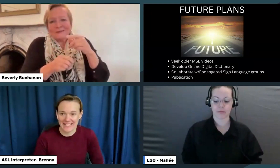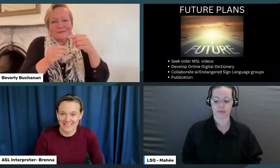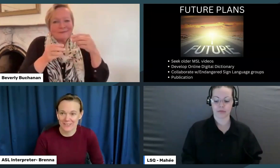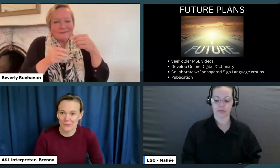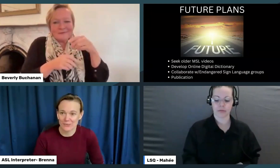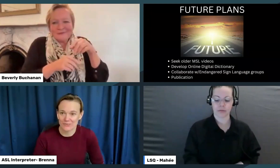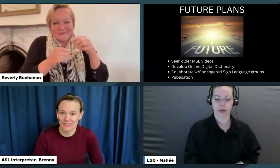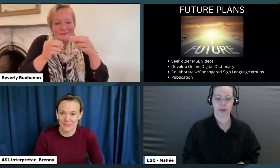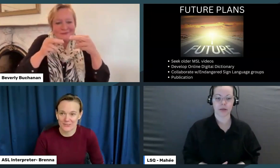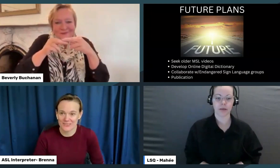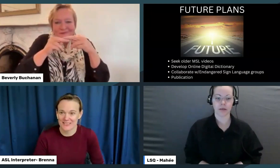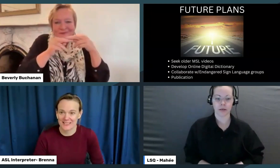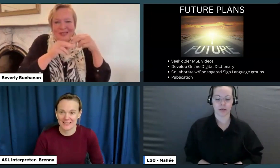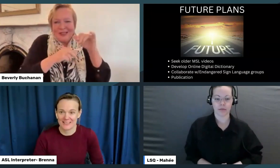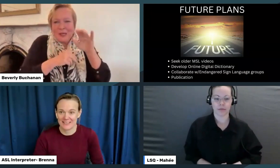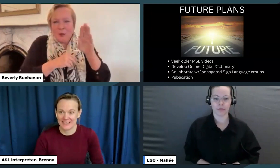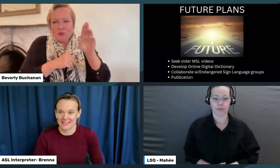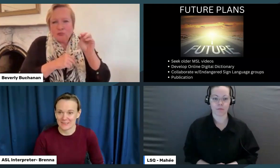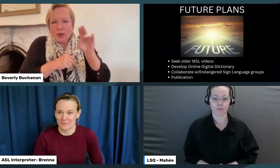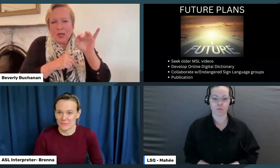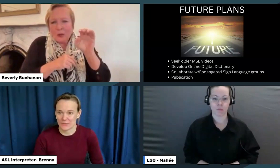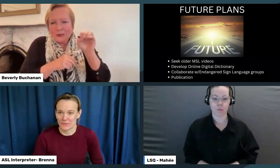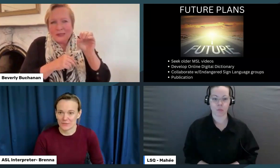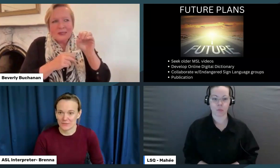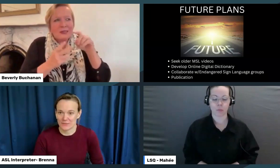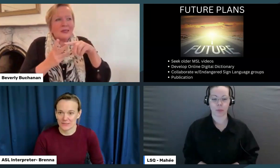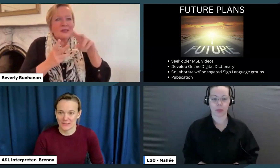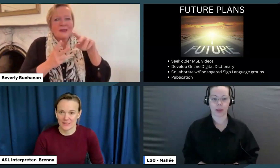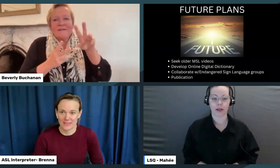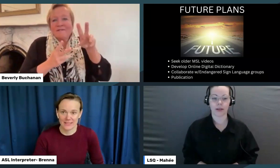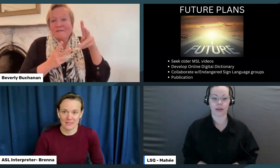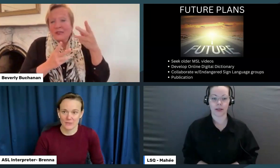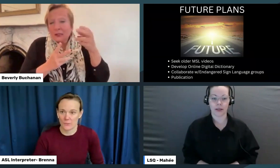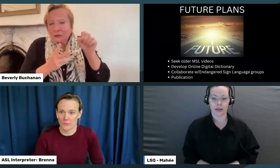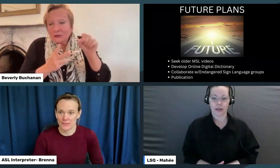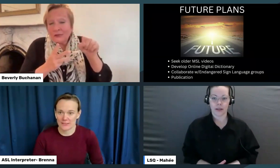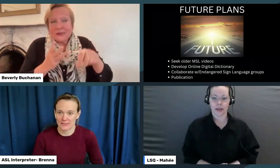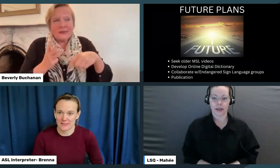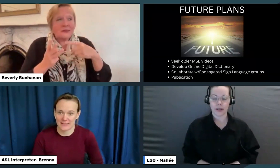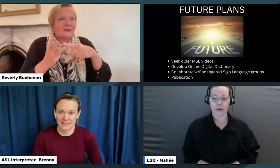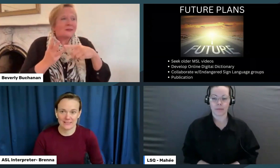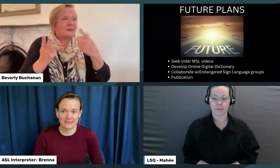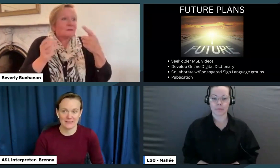un appel à toute la communauté des sources. Si jamais il y a des gens qui ont des vidéos